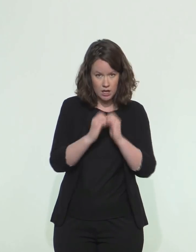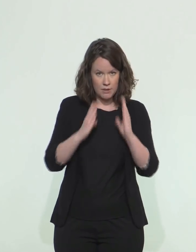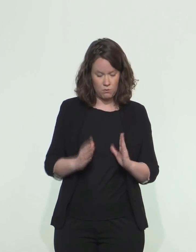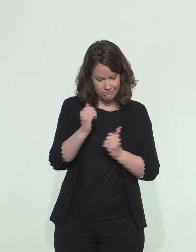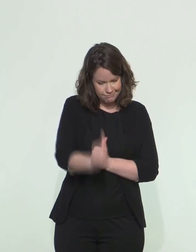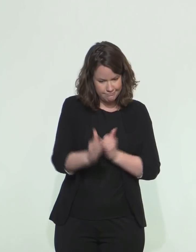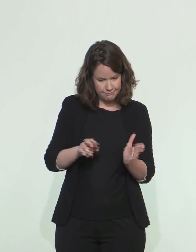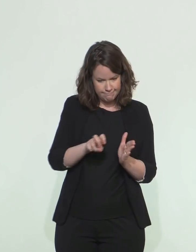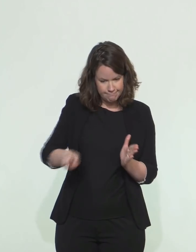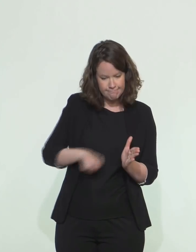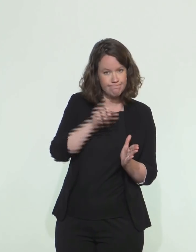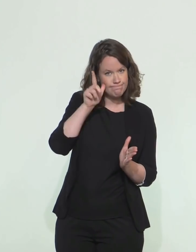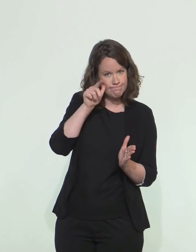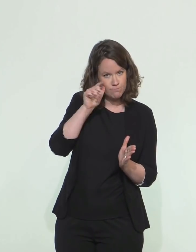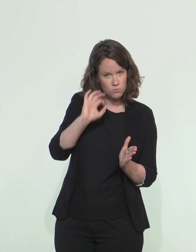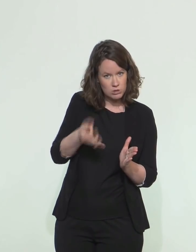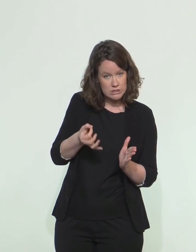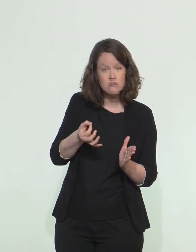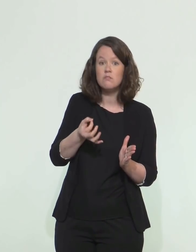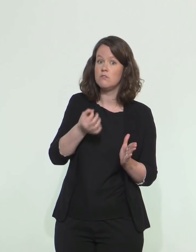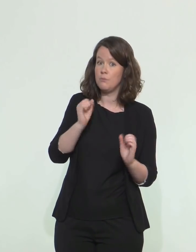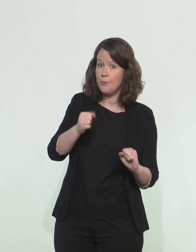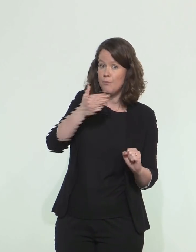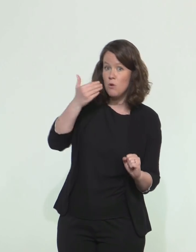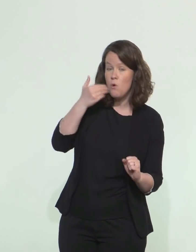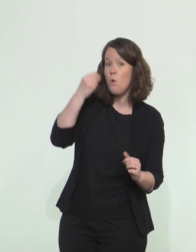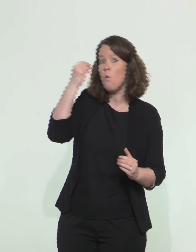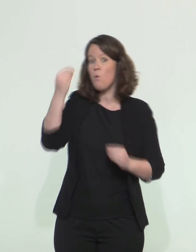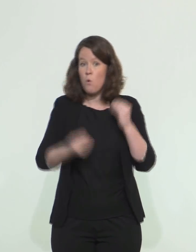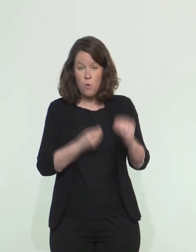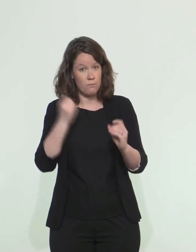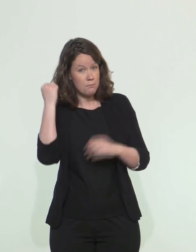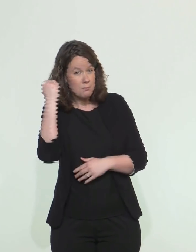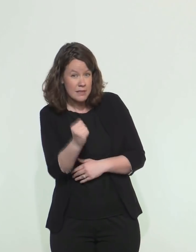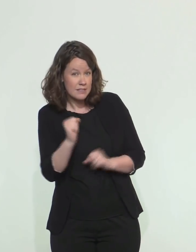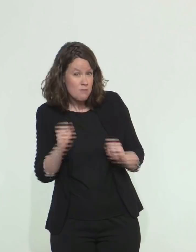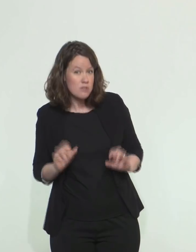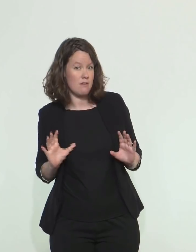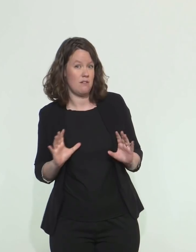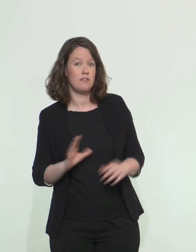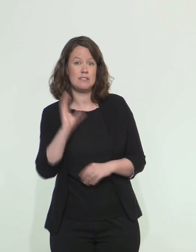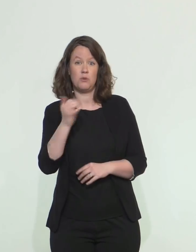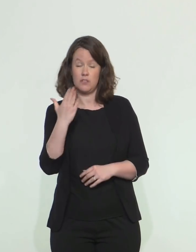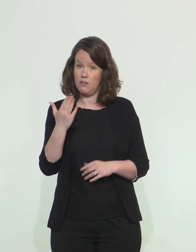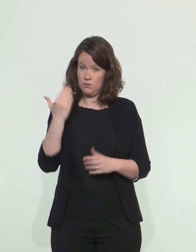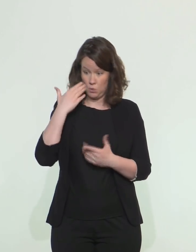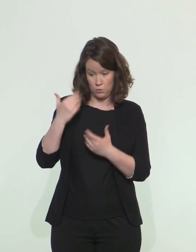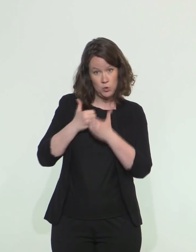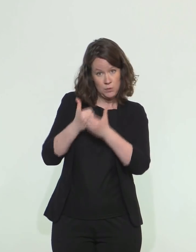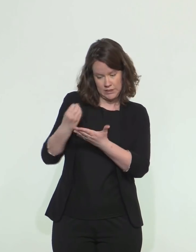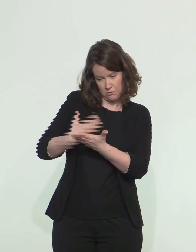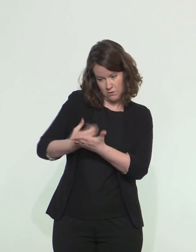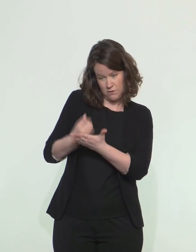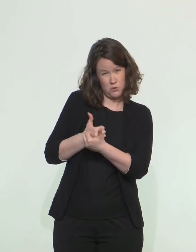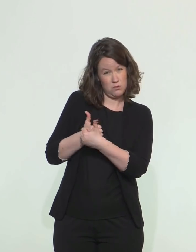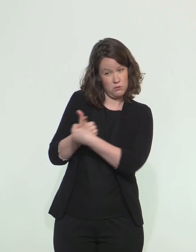barrières. Elle peut éventuellement s'aggraver, et c'est pour ça que nous aurons cet indicateur en permanence pour donner un signal aux Françaises et aux Français qu'il se